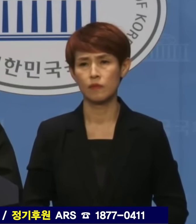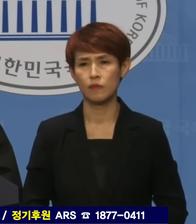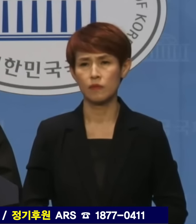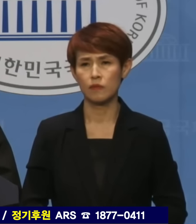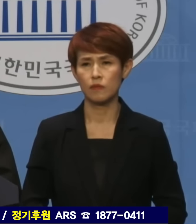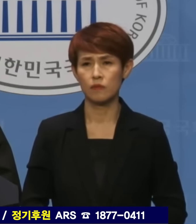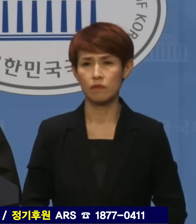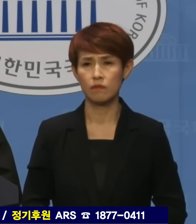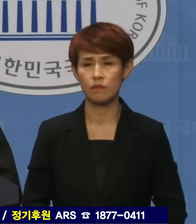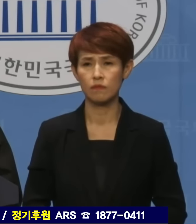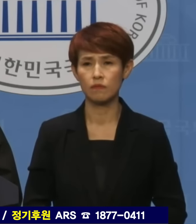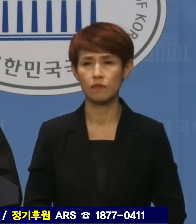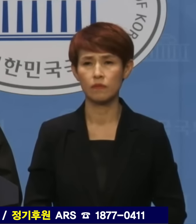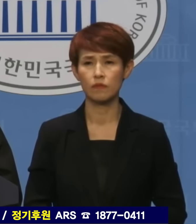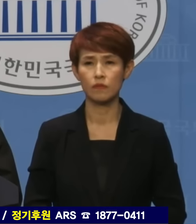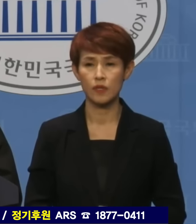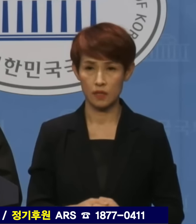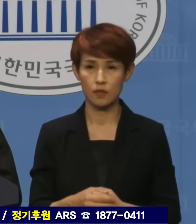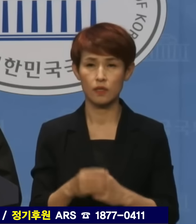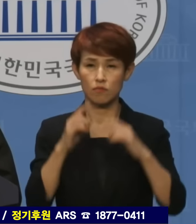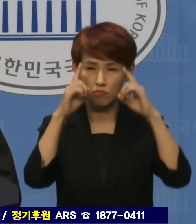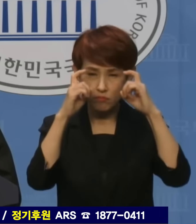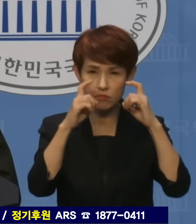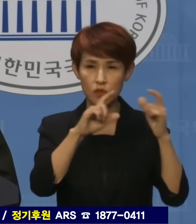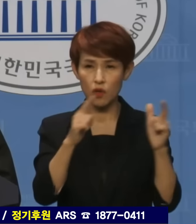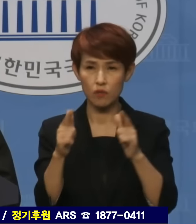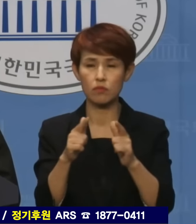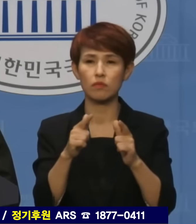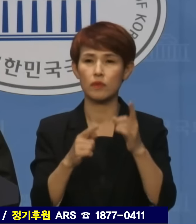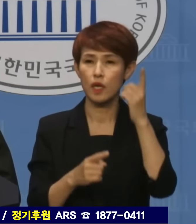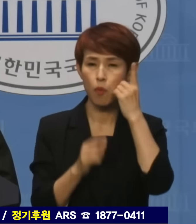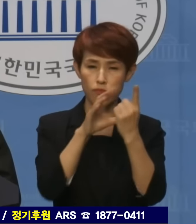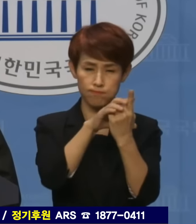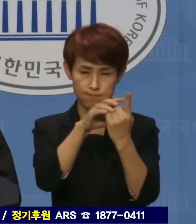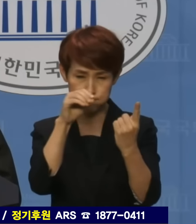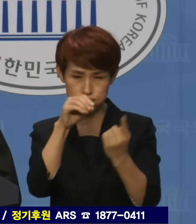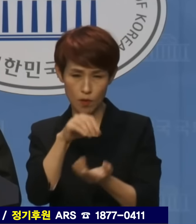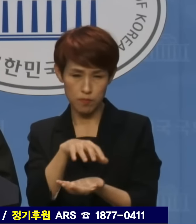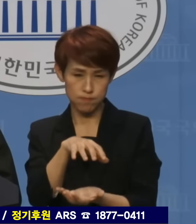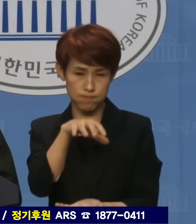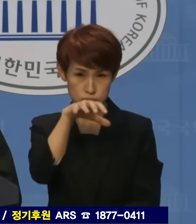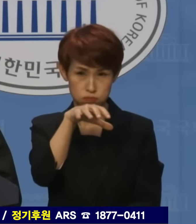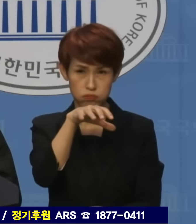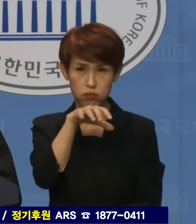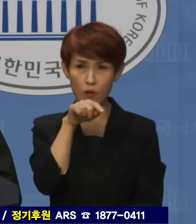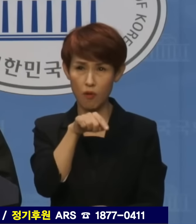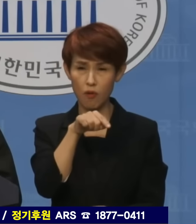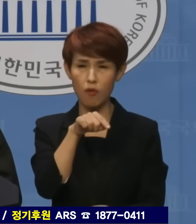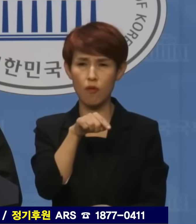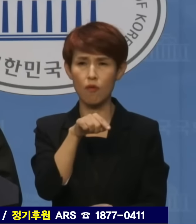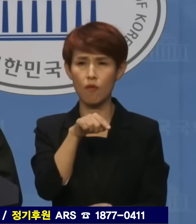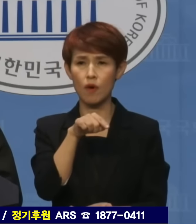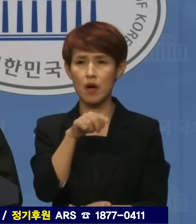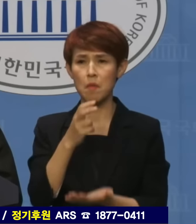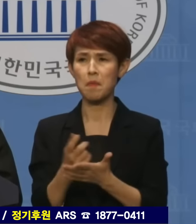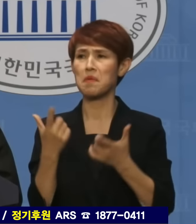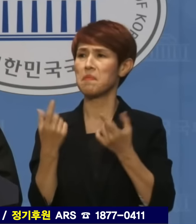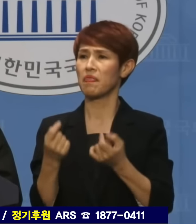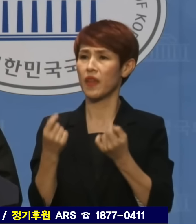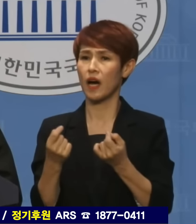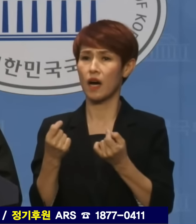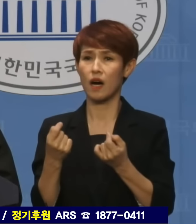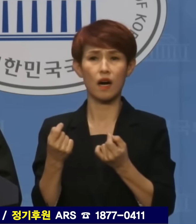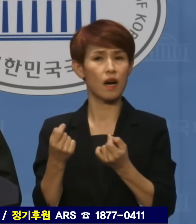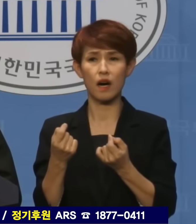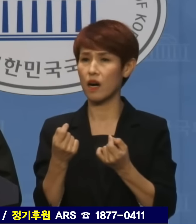한마디로 전자정보 이미지 보관은 법률과 판례에 따른 적법한 형사 절차라는 대검의